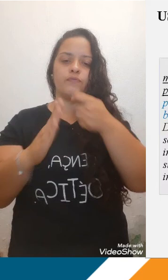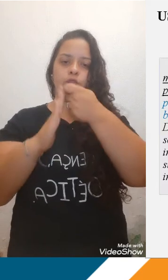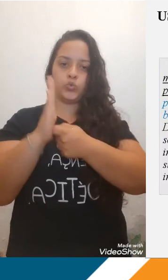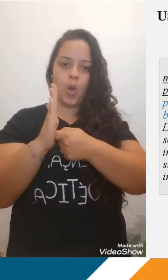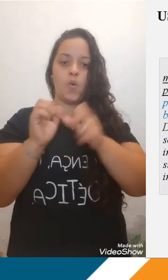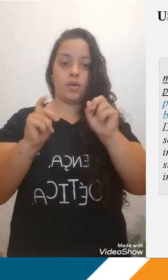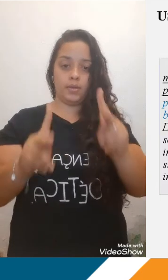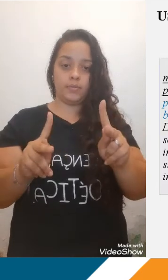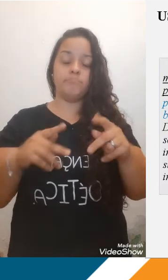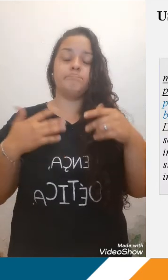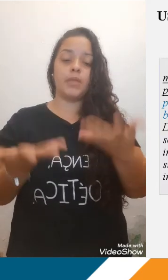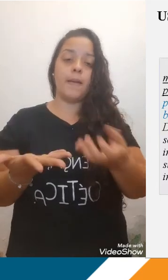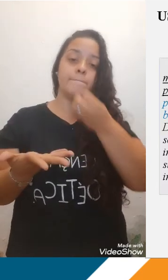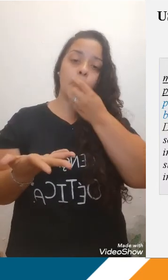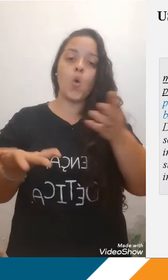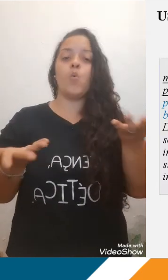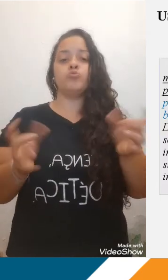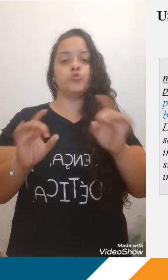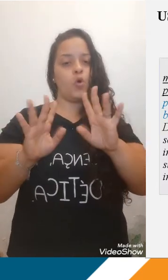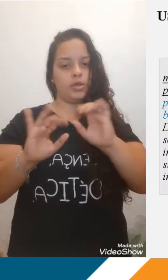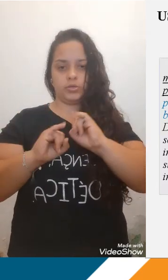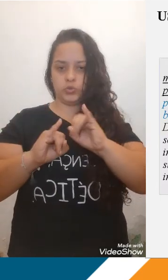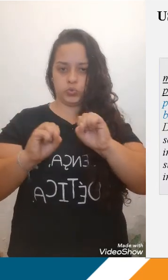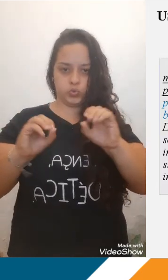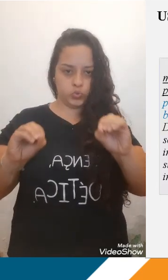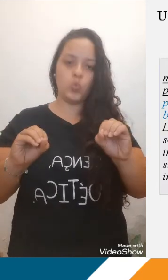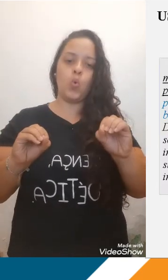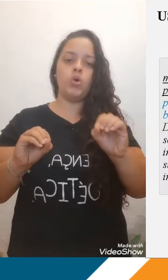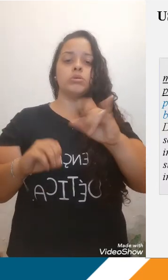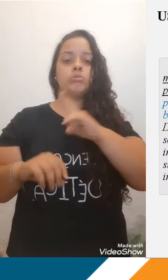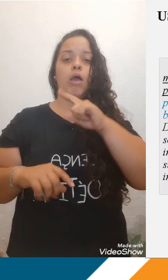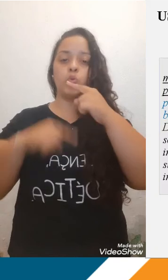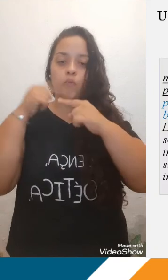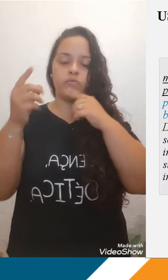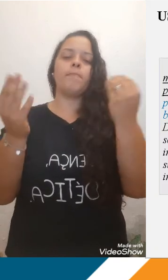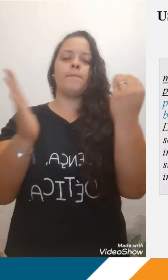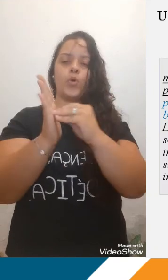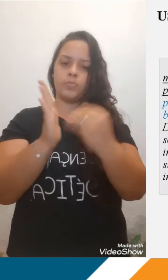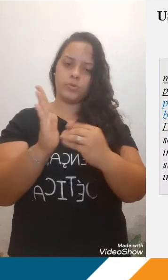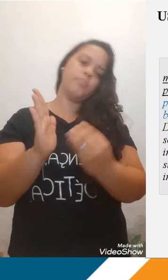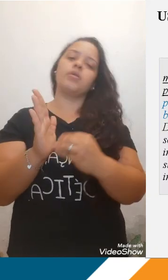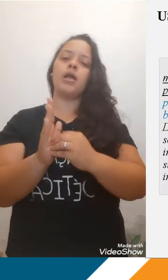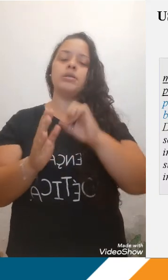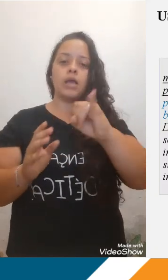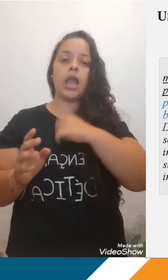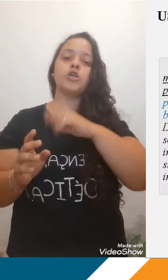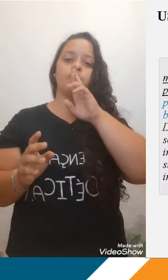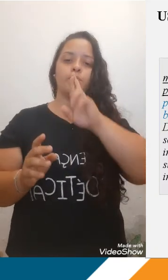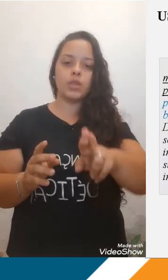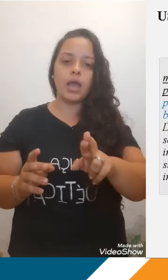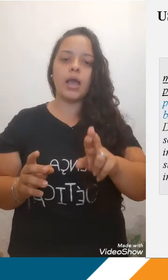textuais, ok? Bom, por enquanto é isso. Se vocês tiverem alguma dúvida, podem comentar aí no YouTube, que a gente vai responder. E se